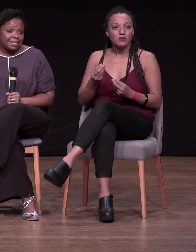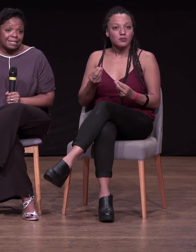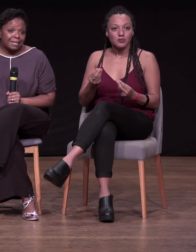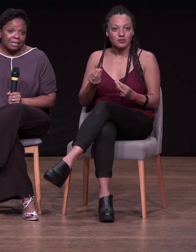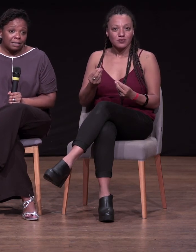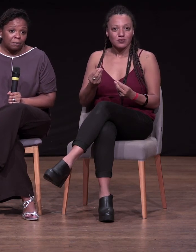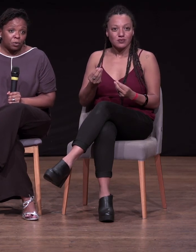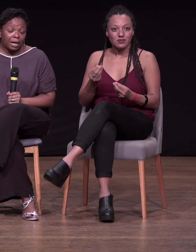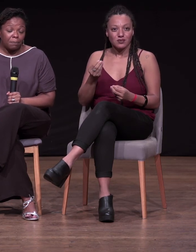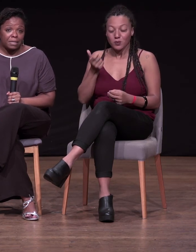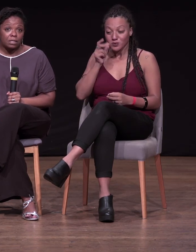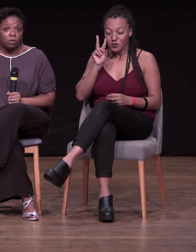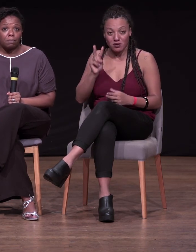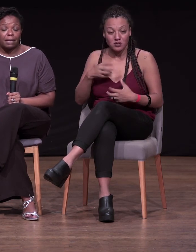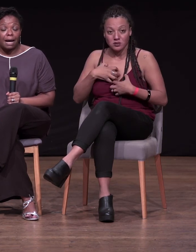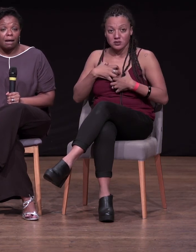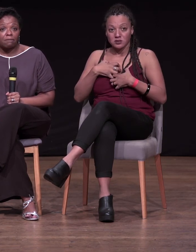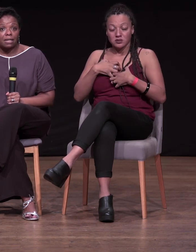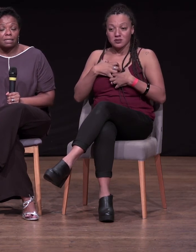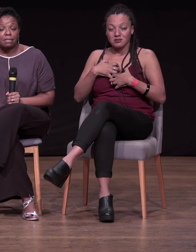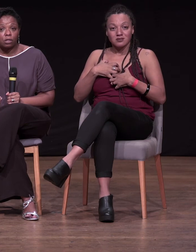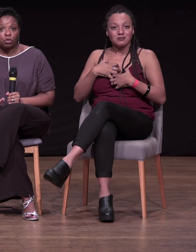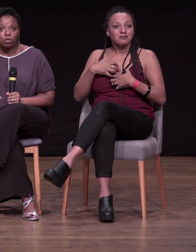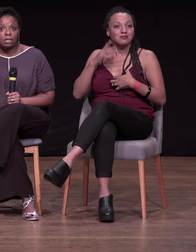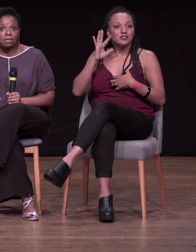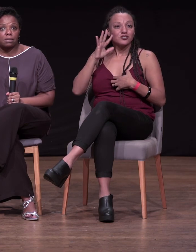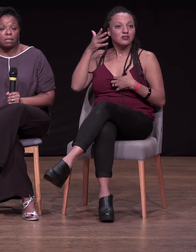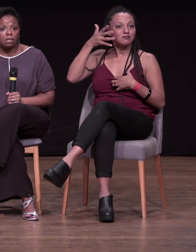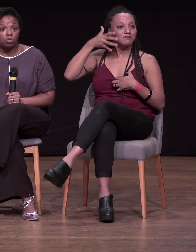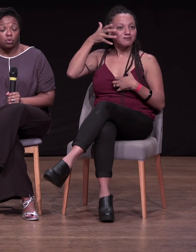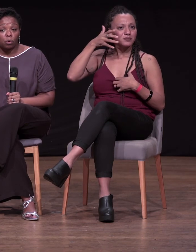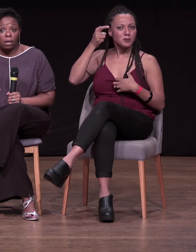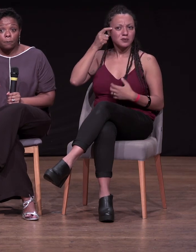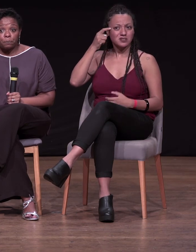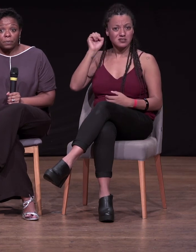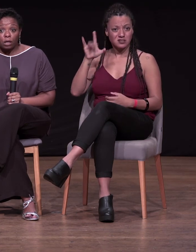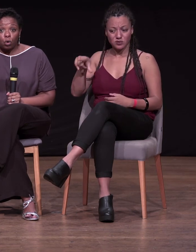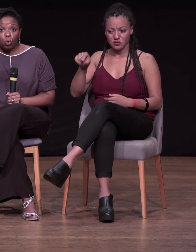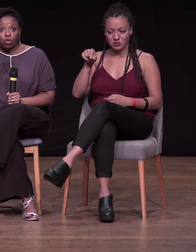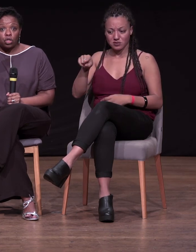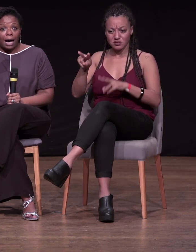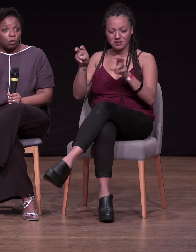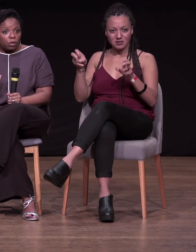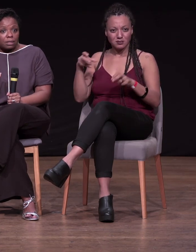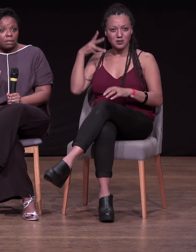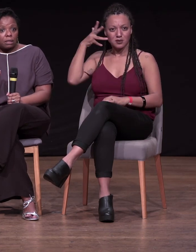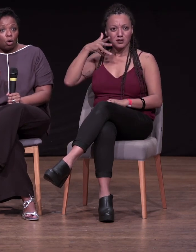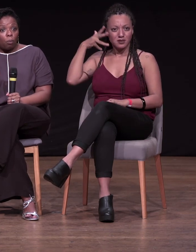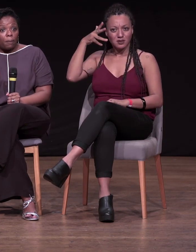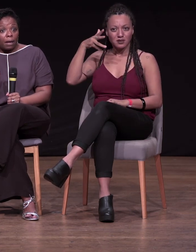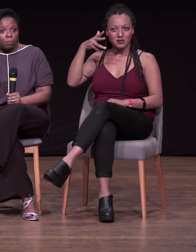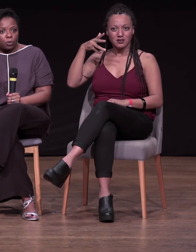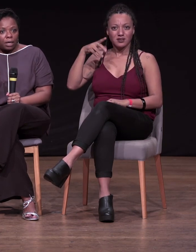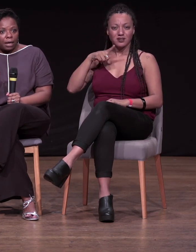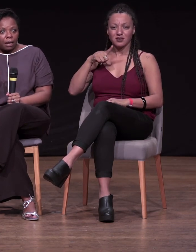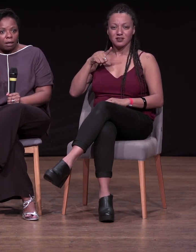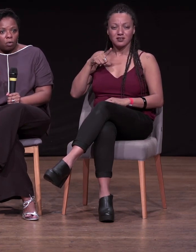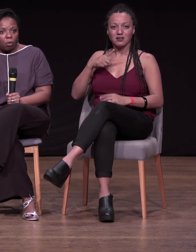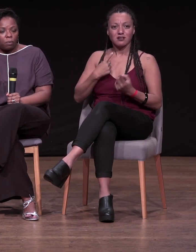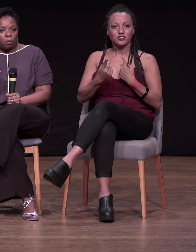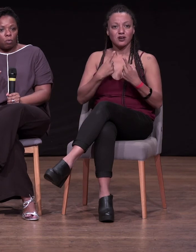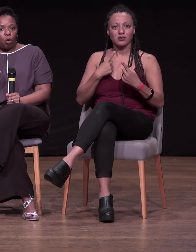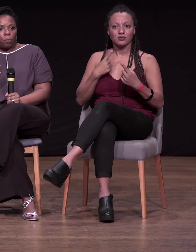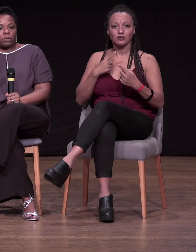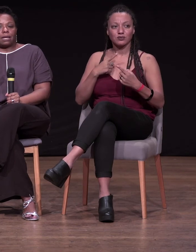dirá trazer? Porque a impressão que me dava era que, se eu trouxesse isso, o diálogo ia se interromper,